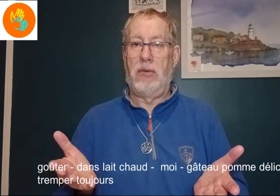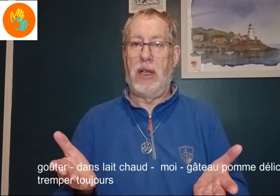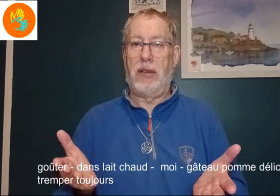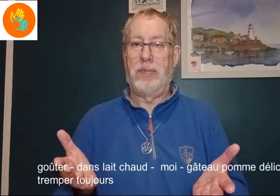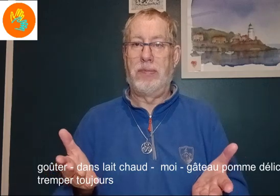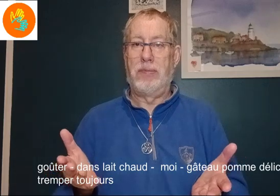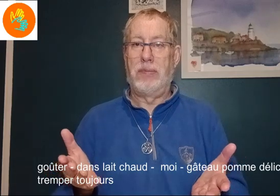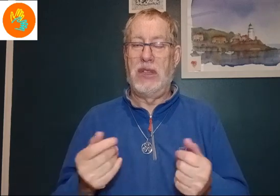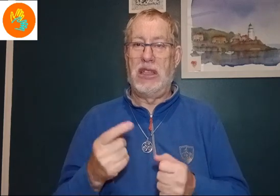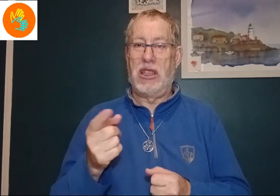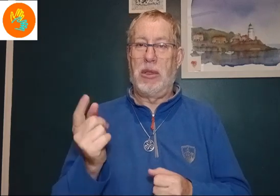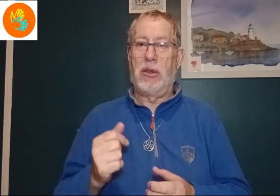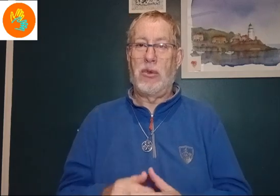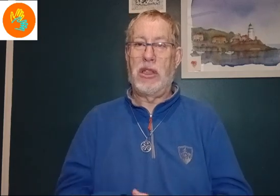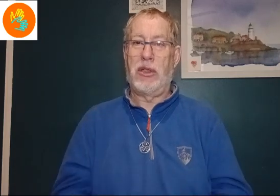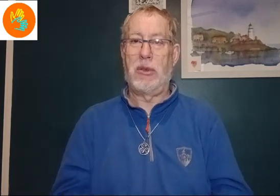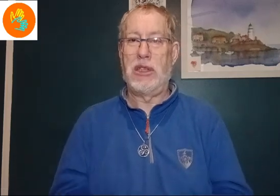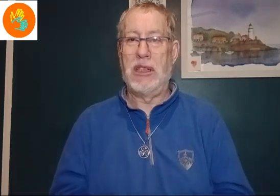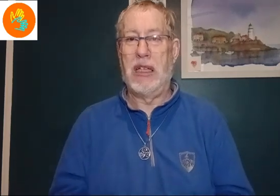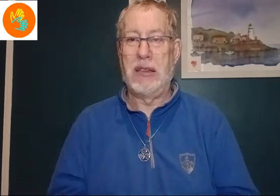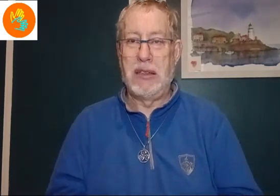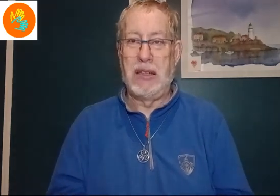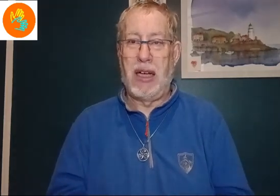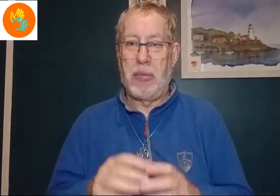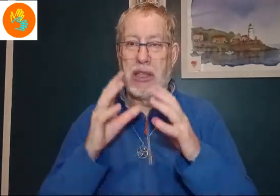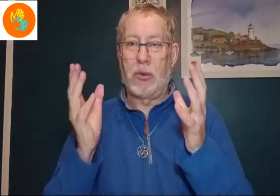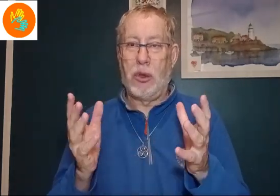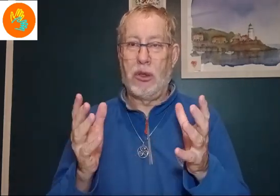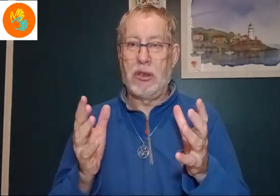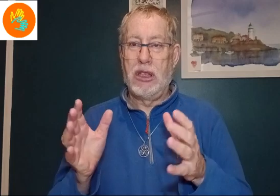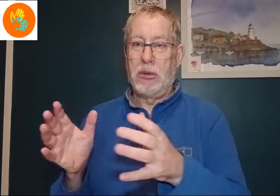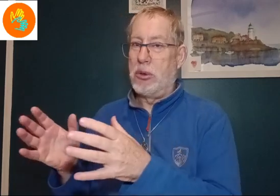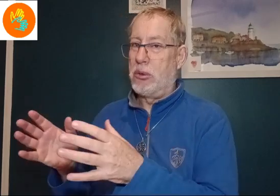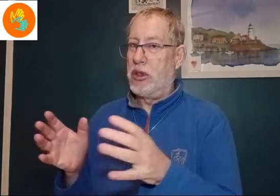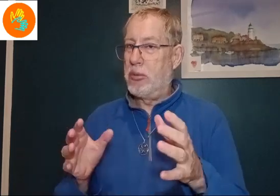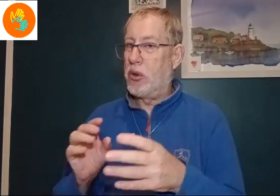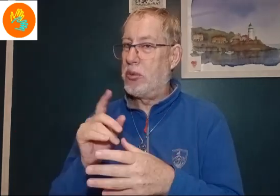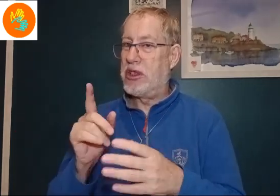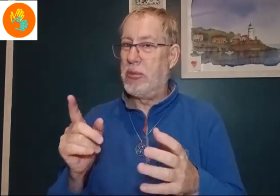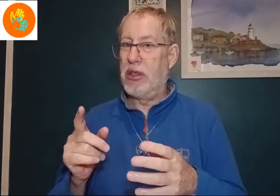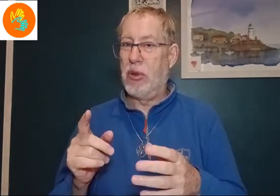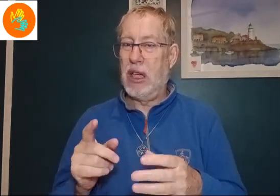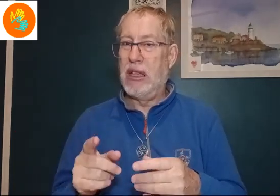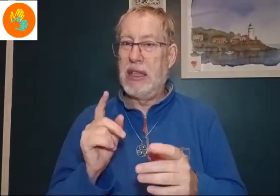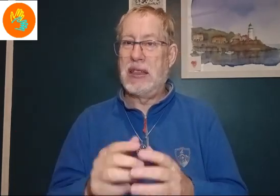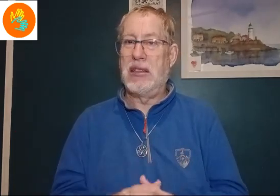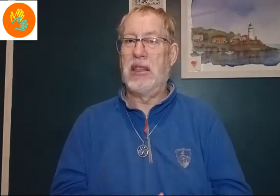Voilà. J'espère que vous avez réussi à bien comprendre. Je me suis tourné pour que vous puissiez bien voir, et c'est ça des fois